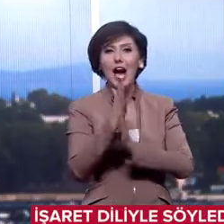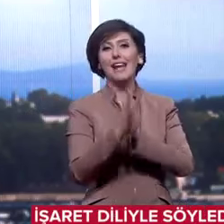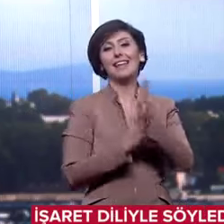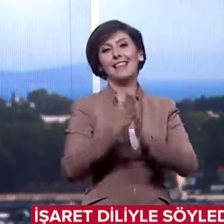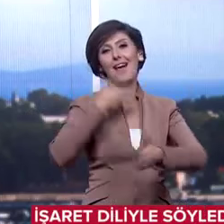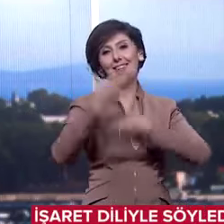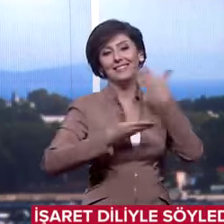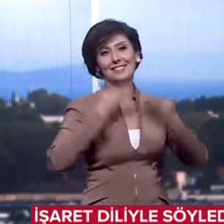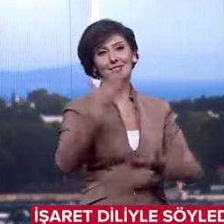söylendi.